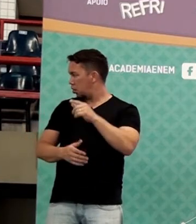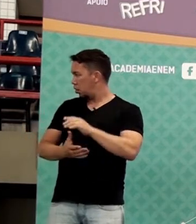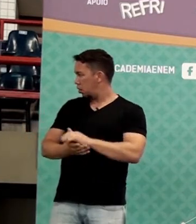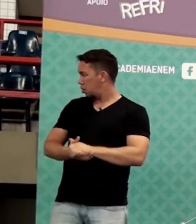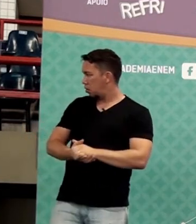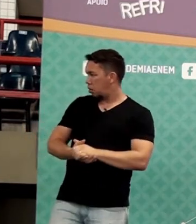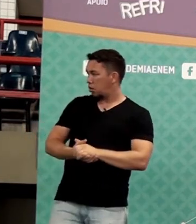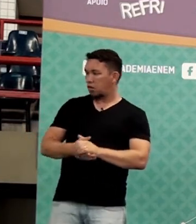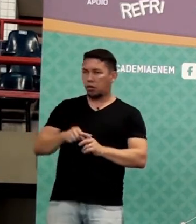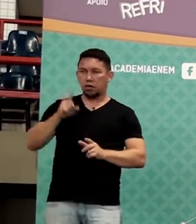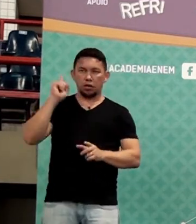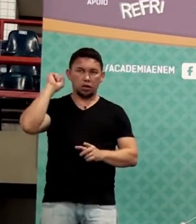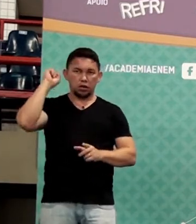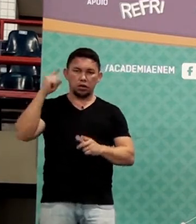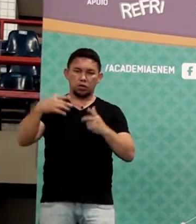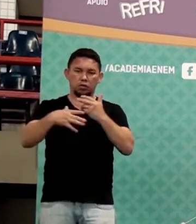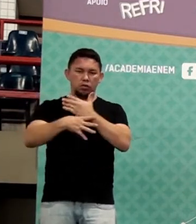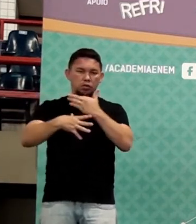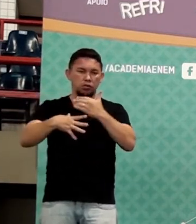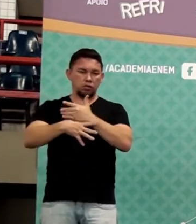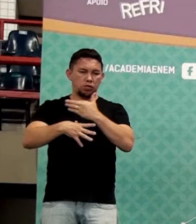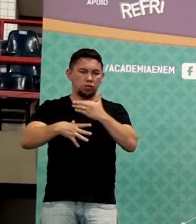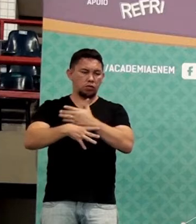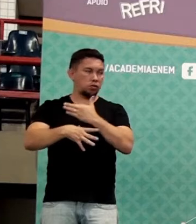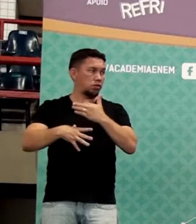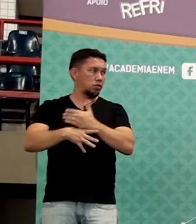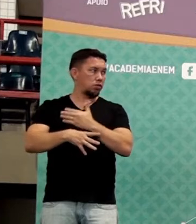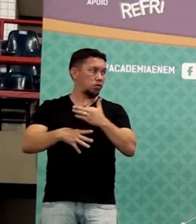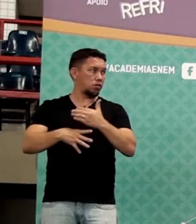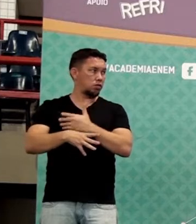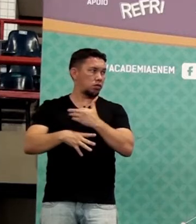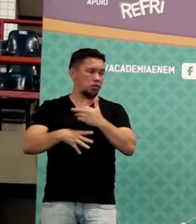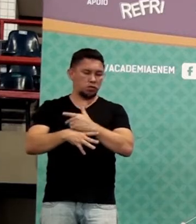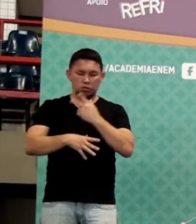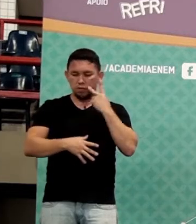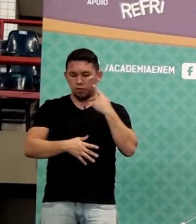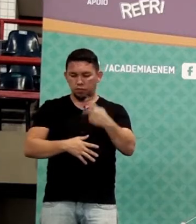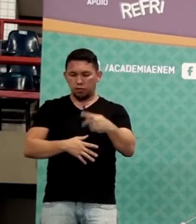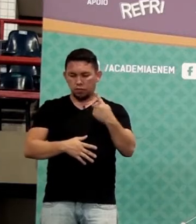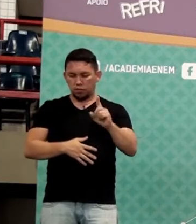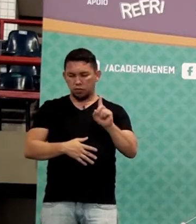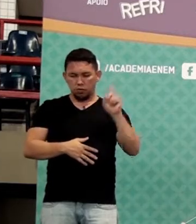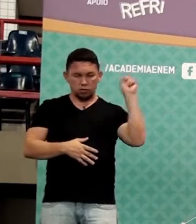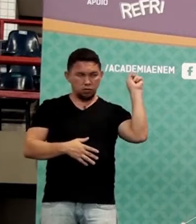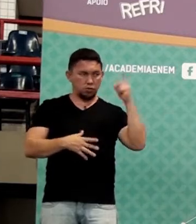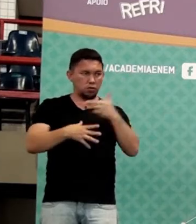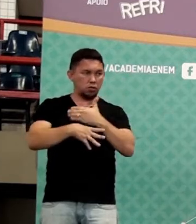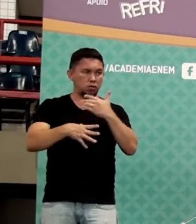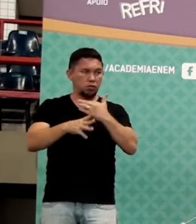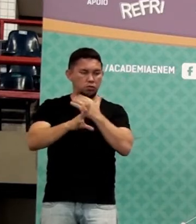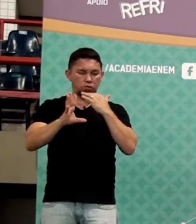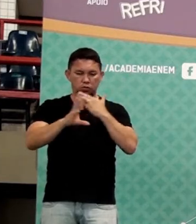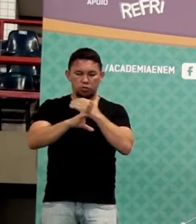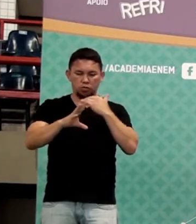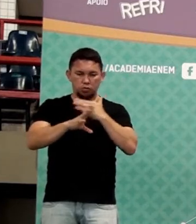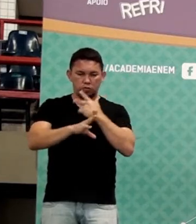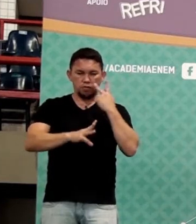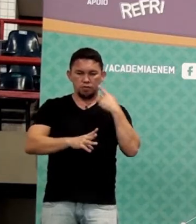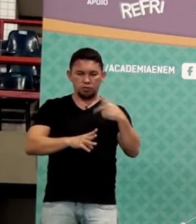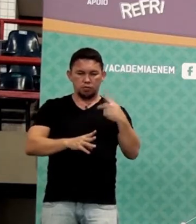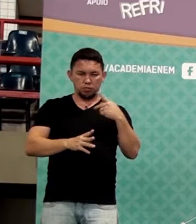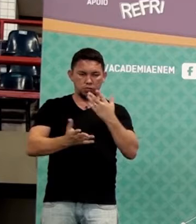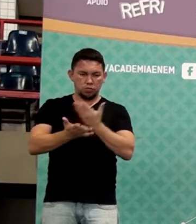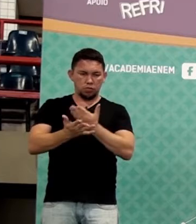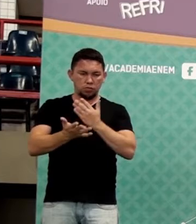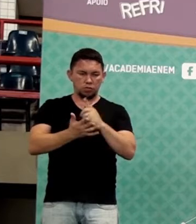No centro da cidade. Mataram um rio em Fortaleza, no centro da cidade. A gente estuda isso